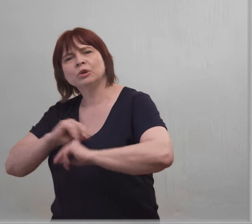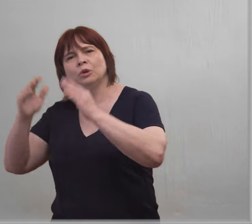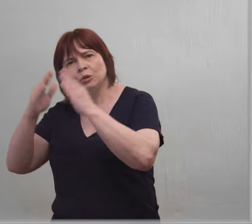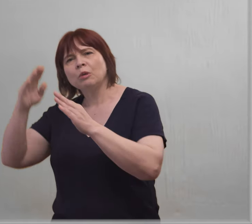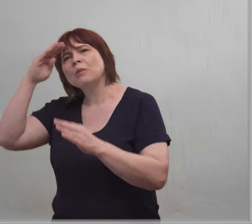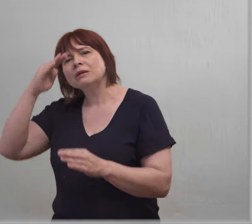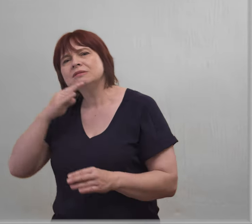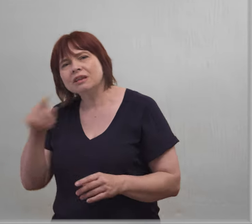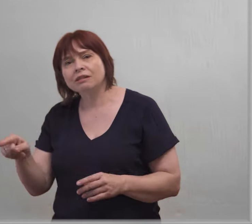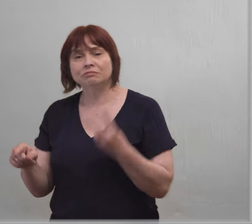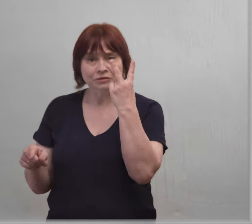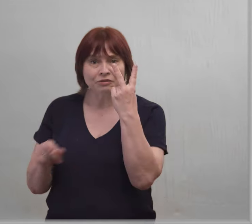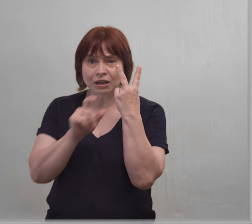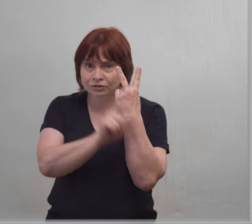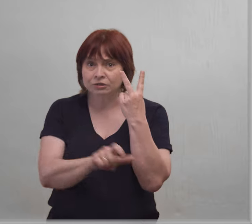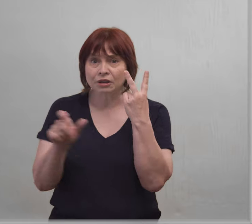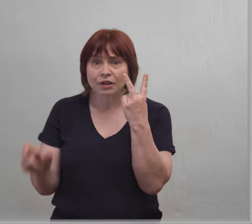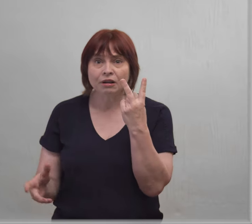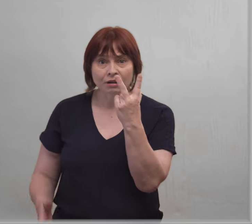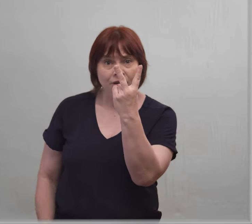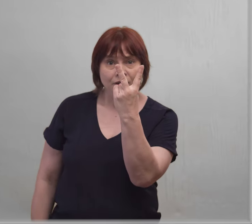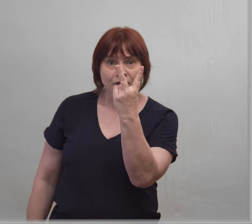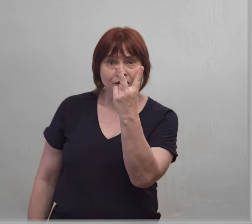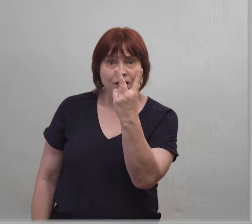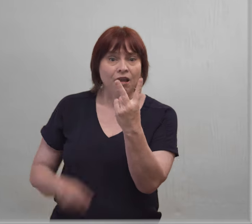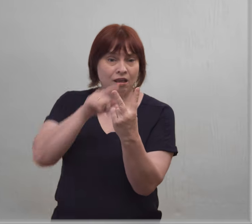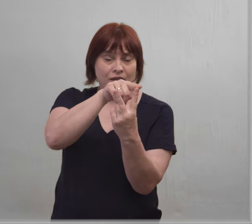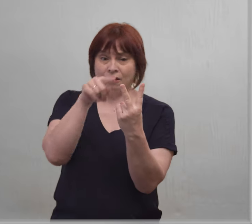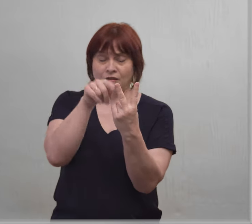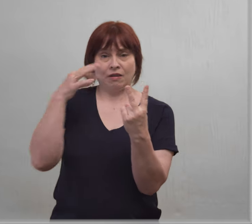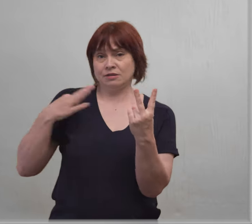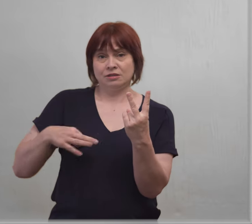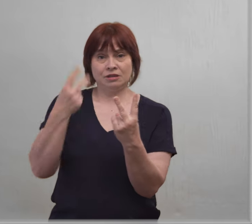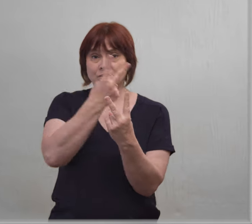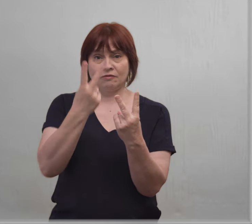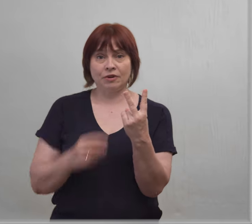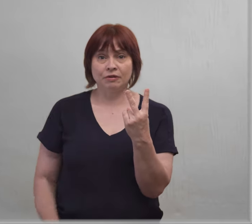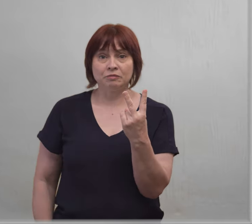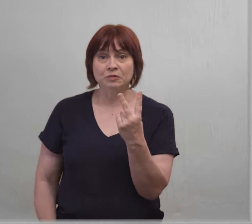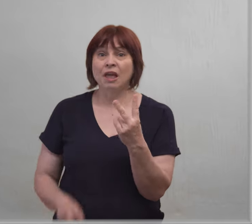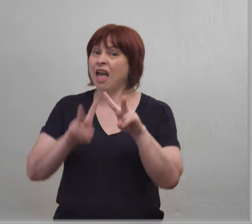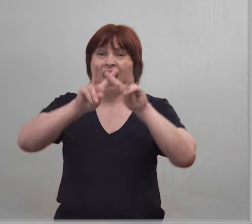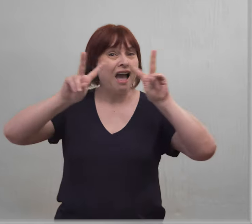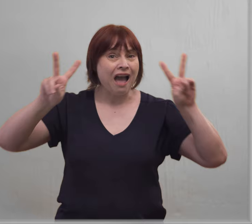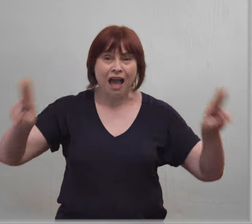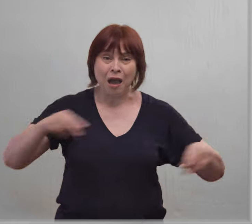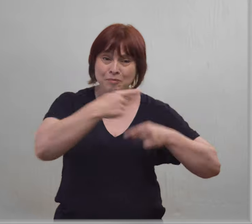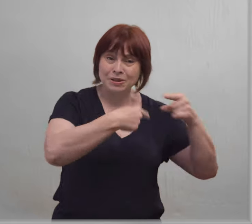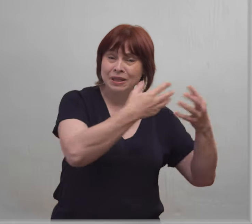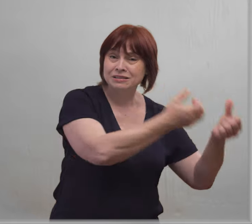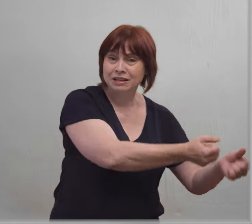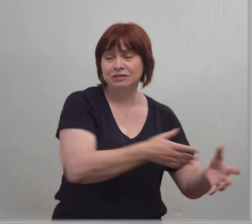Драгоценные два человека могут получить от своих родителей одинаковое наследство. И через несколько лет один